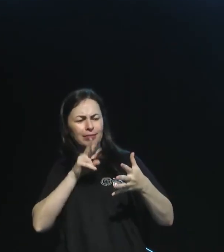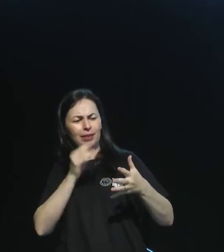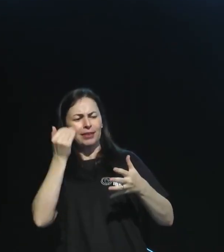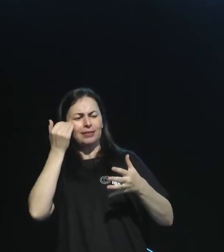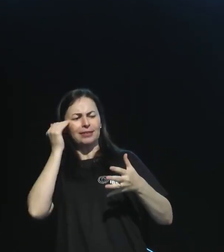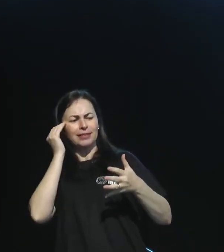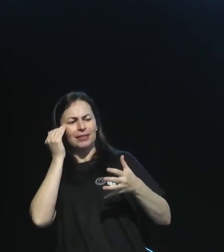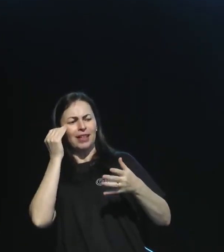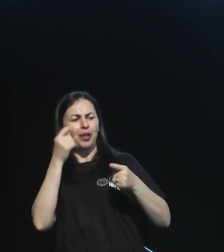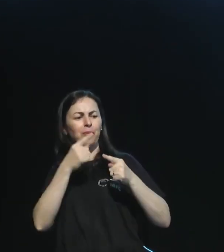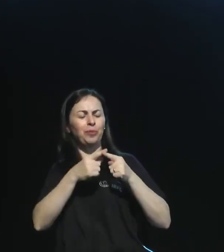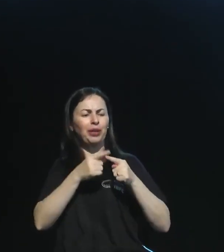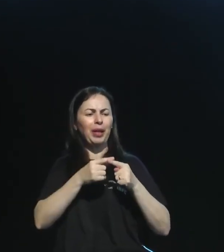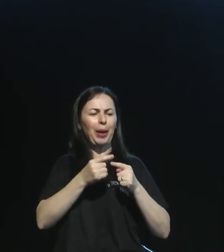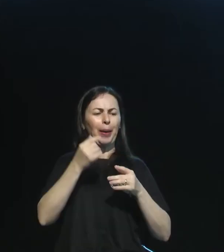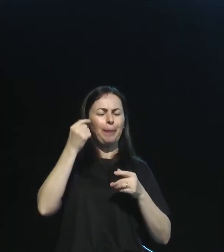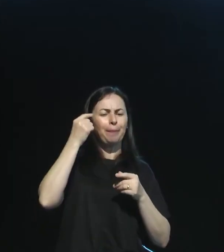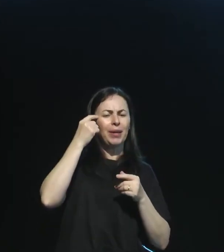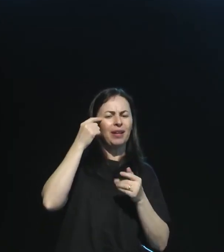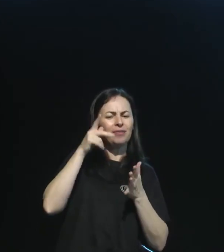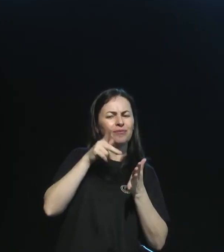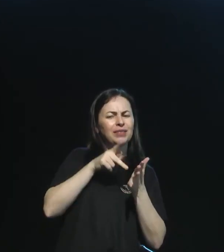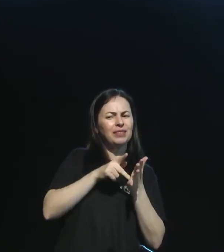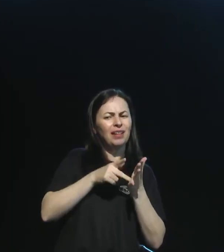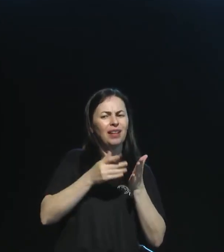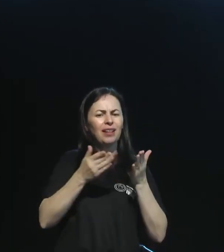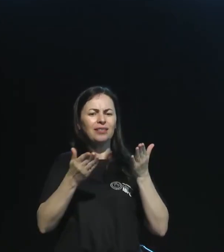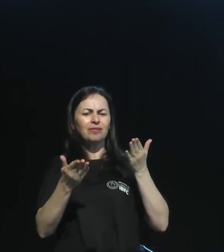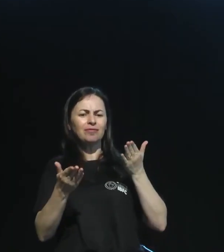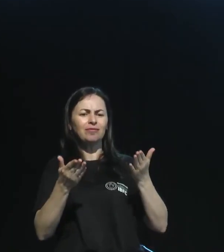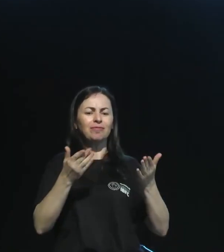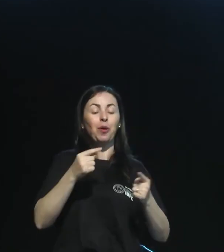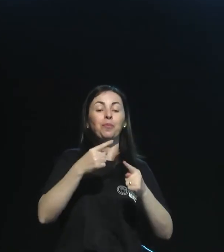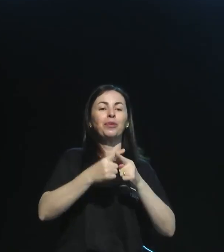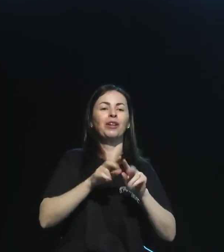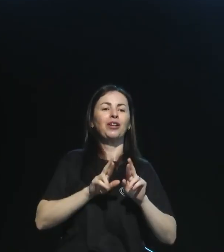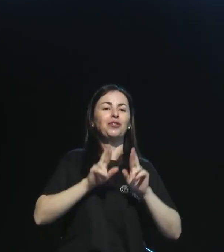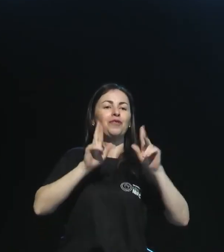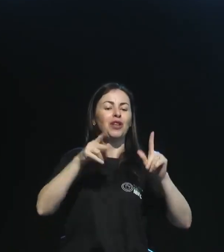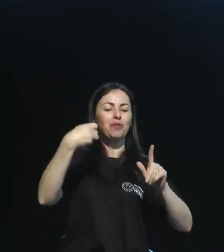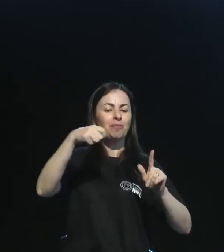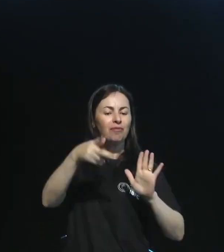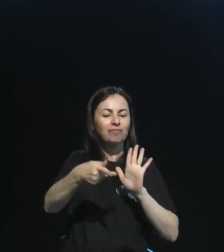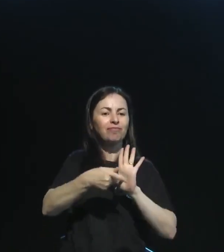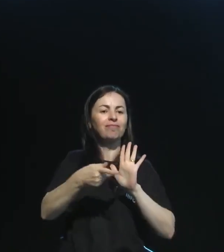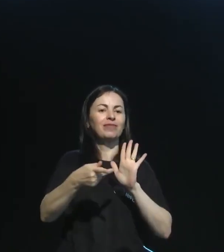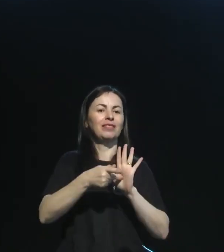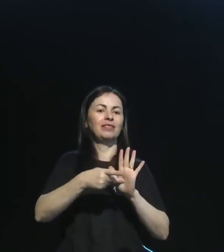a verdade, é diferente daquilo que precisamos ouvir.